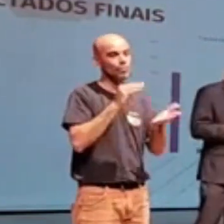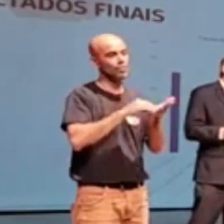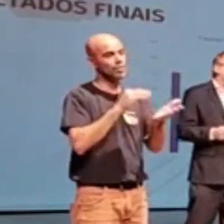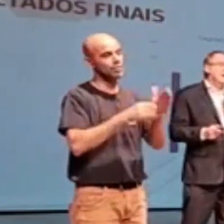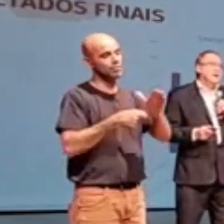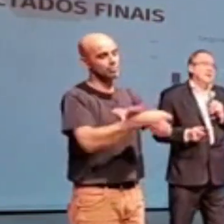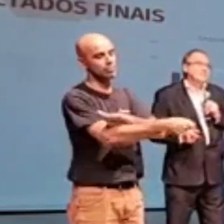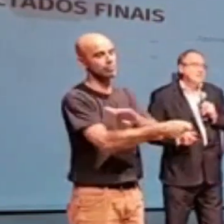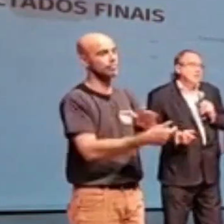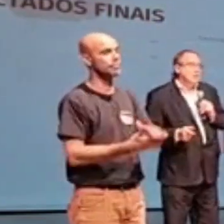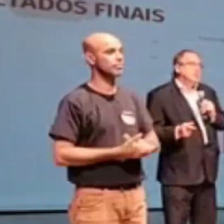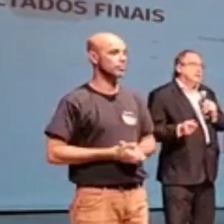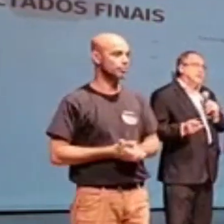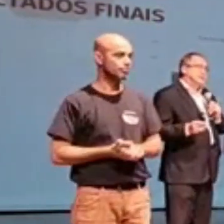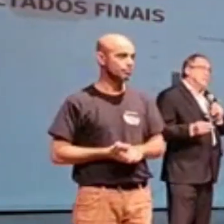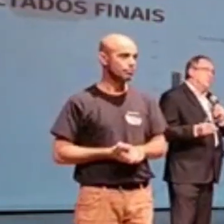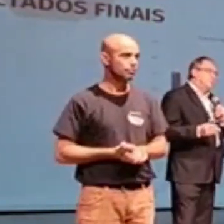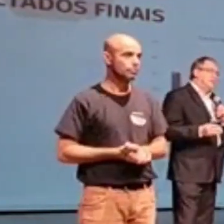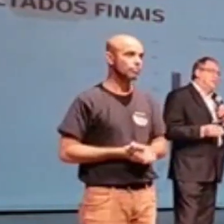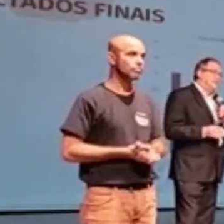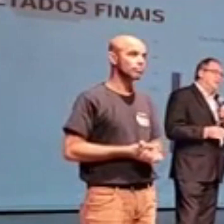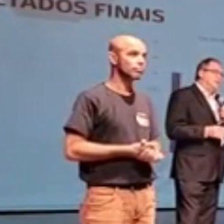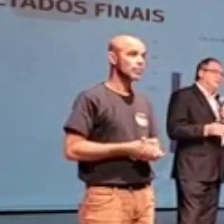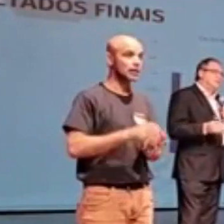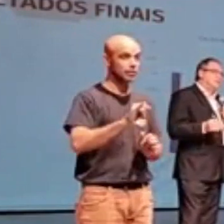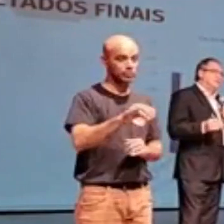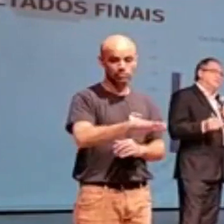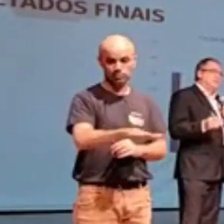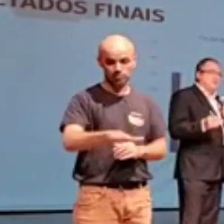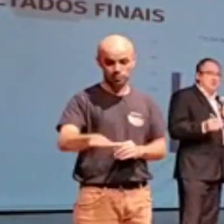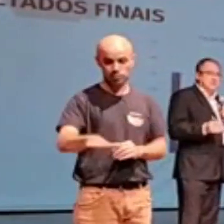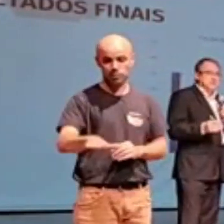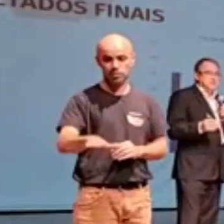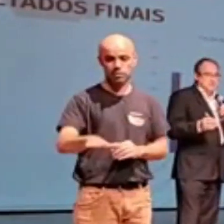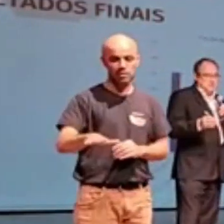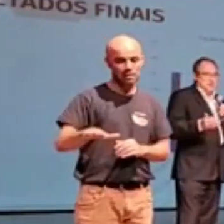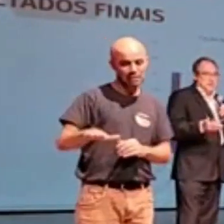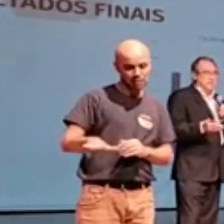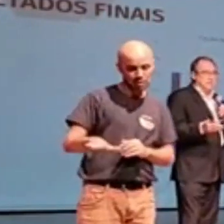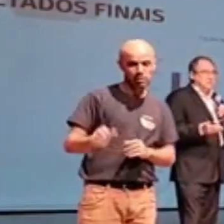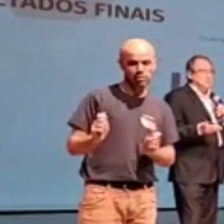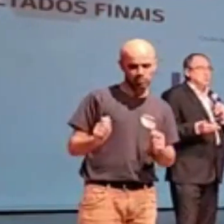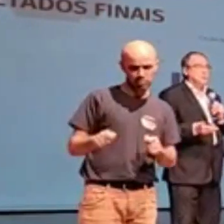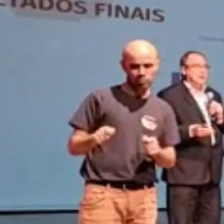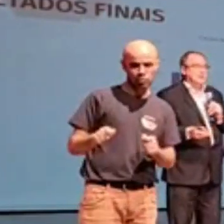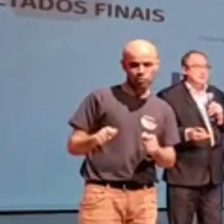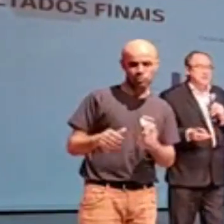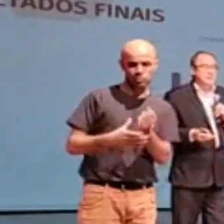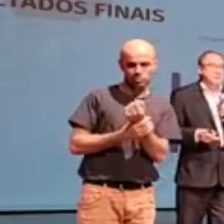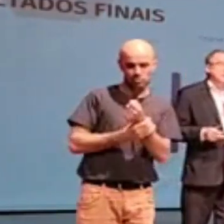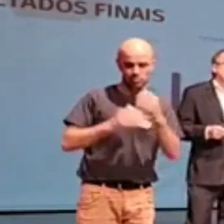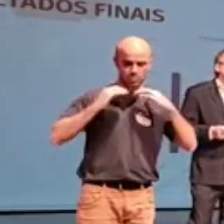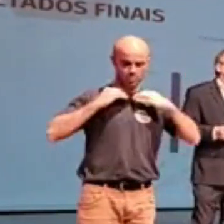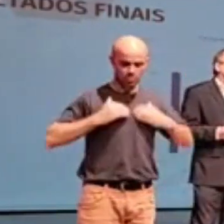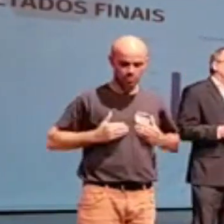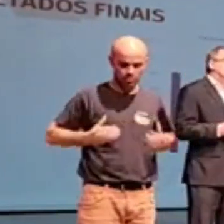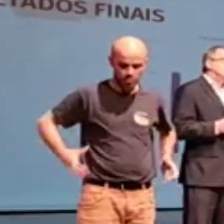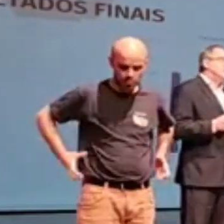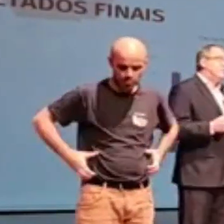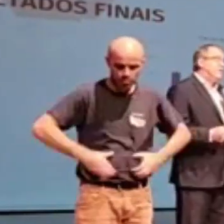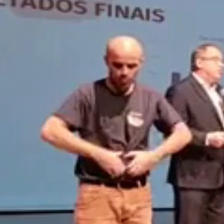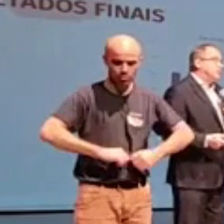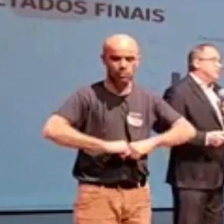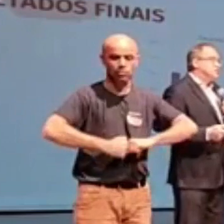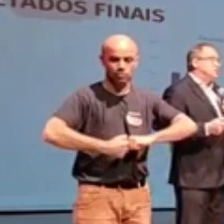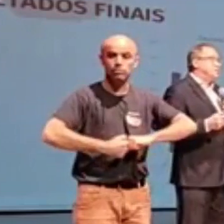Outro quando a criança é muito pequenininha, você pode fazer órteses, aquilo que eu falei dos coletes, né?